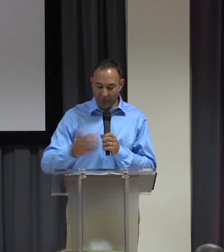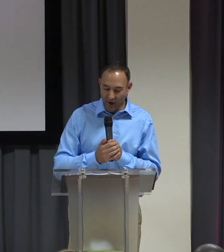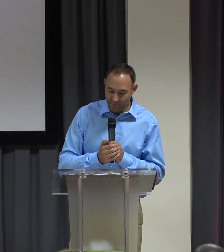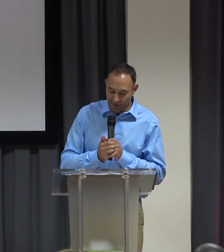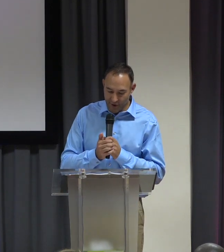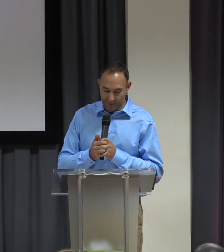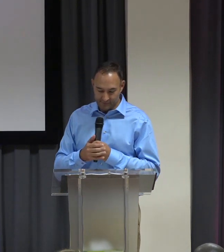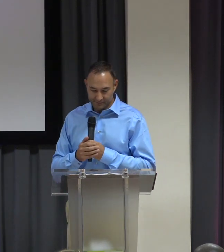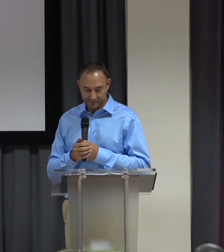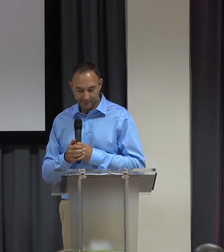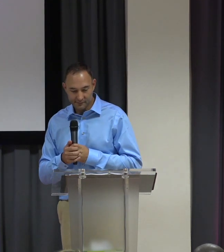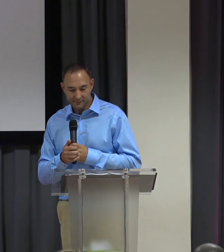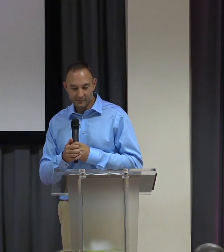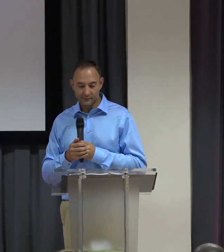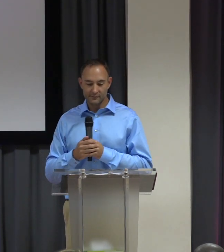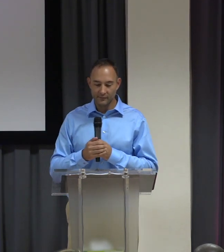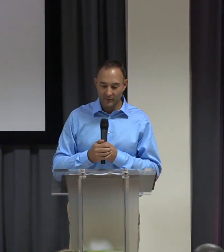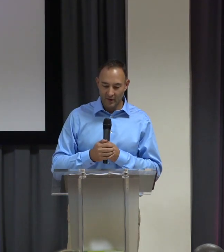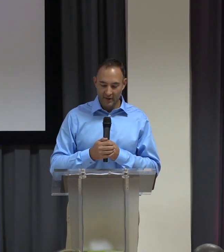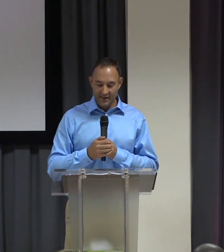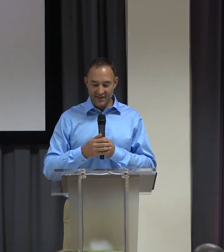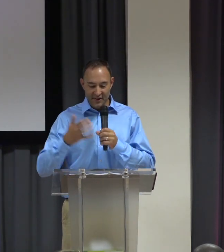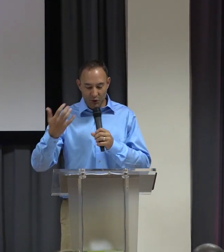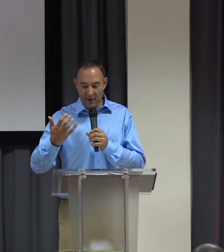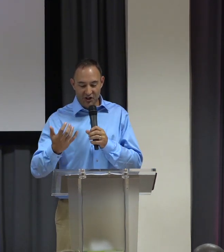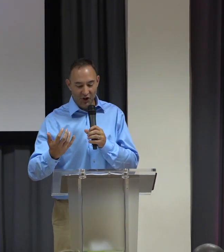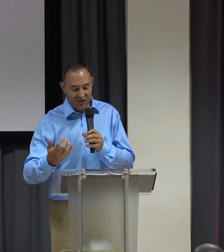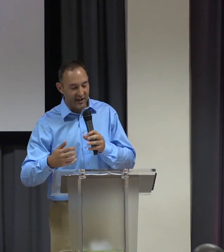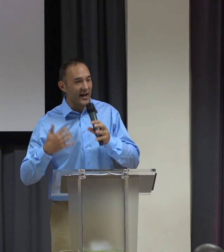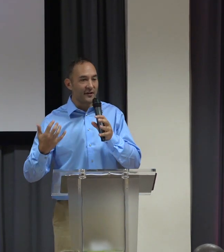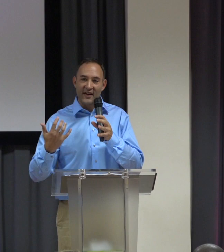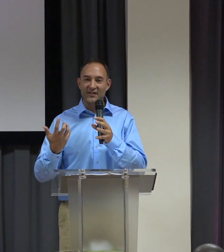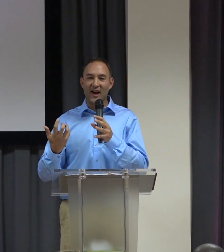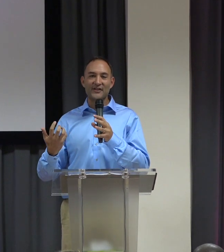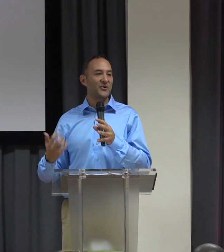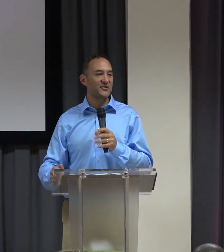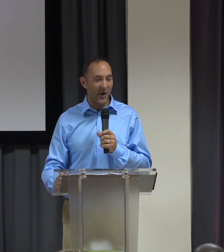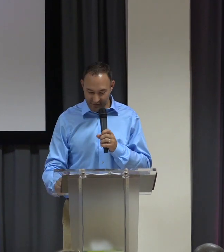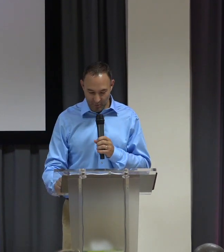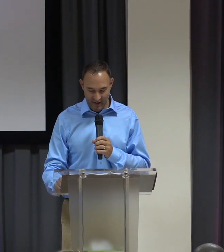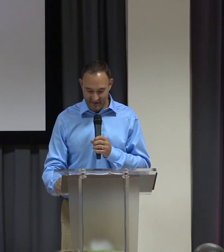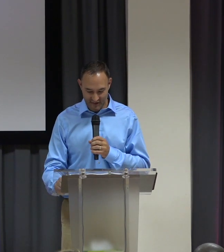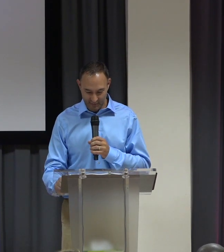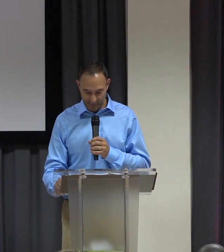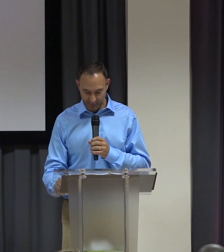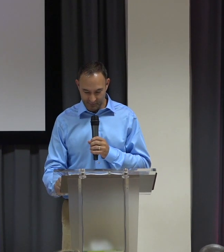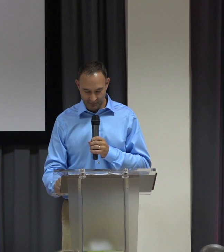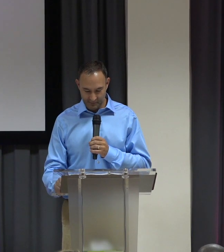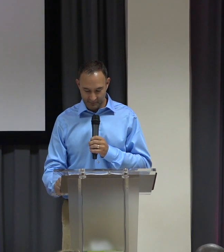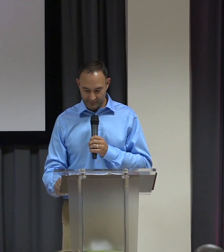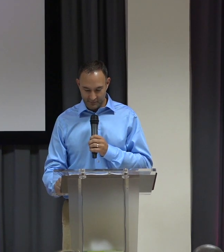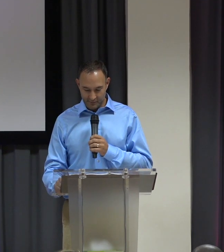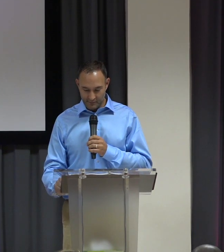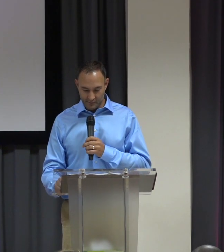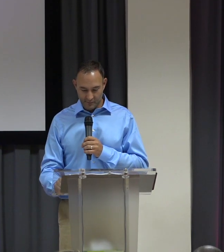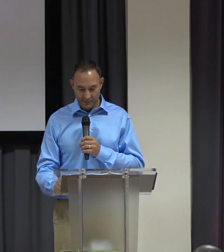my prayer for you Et donc ma prière pour vous, is that this will be a church that elevates God to his rightful place. c'est que ce sera une